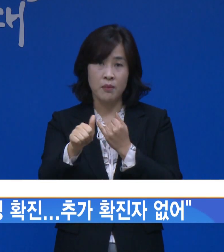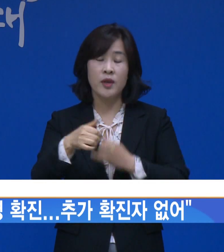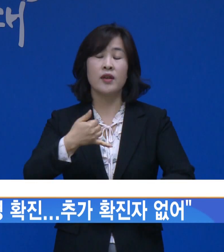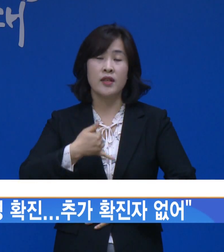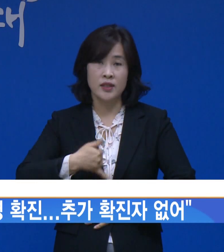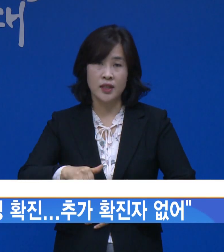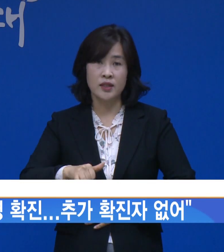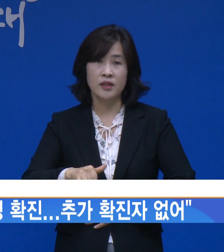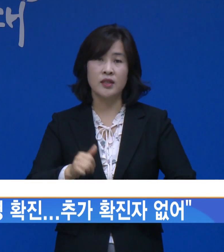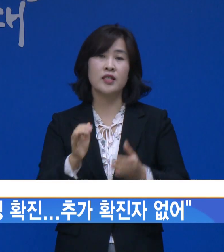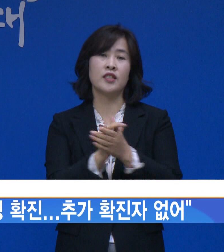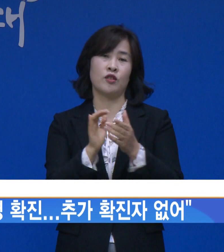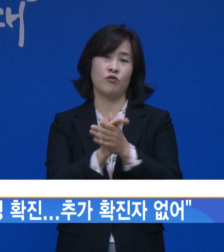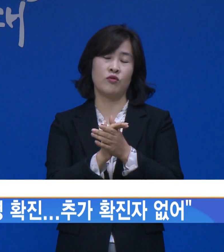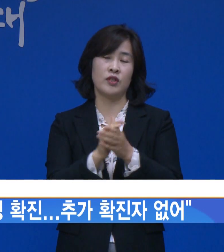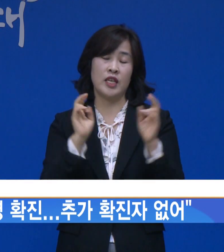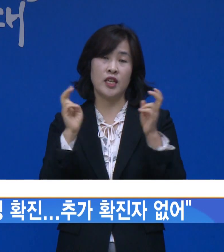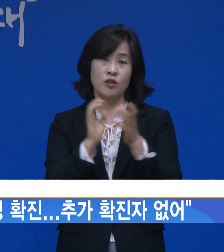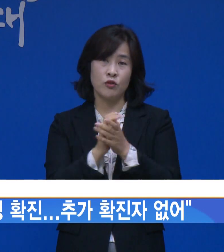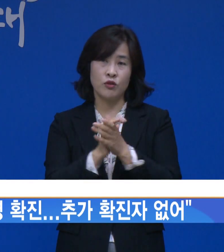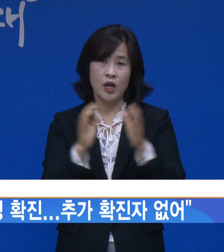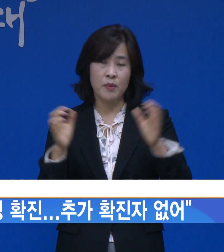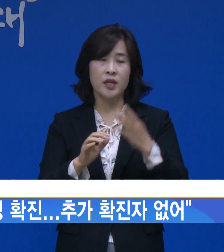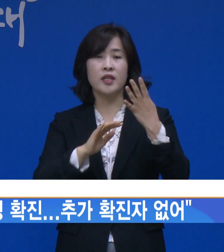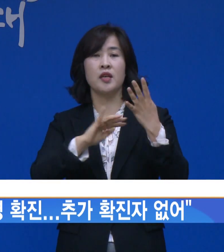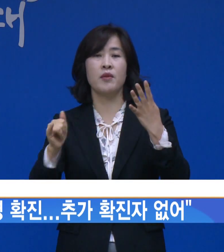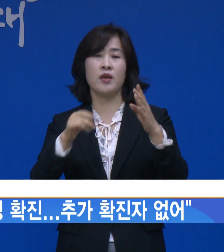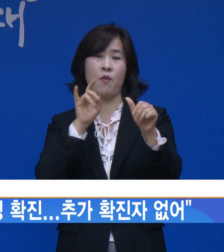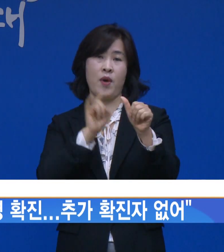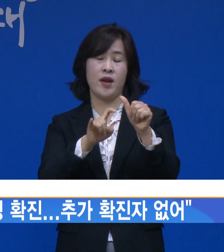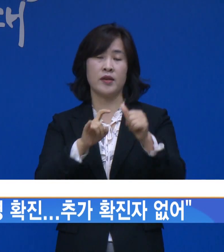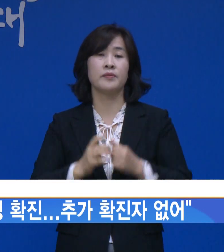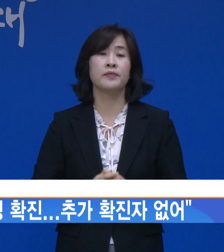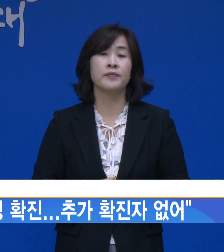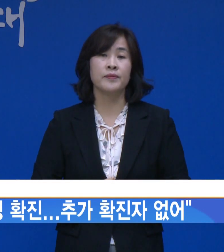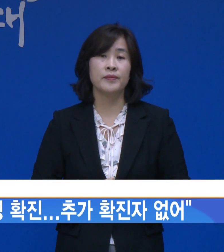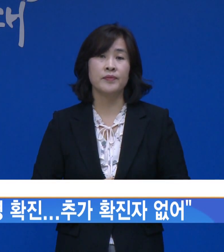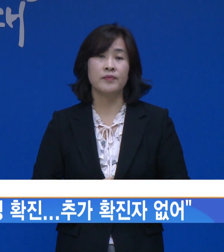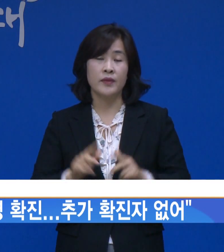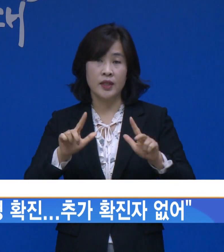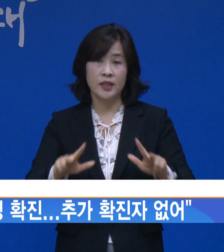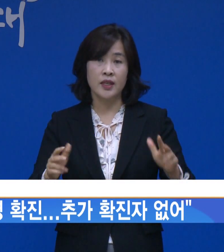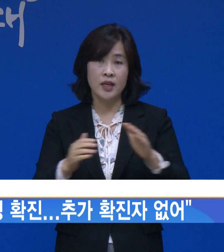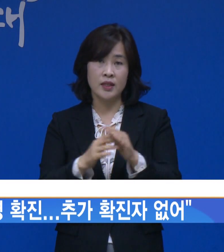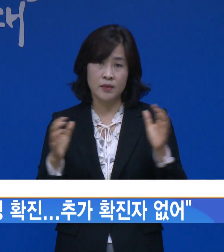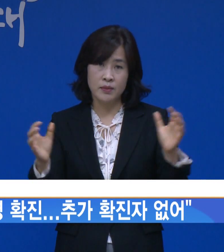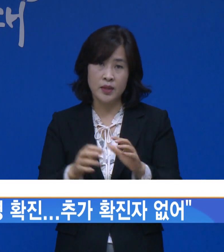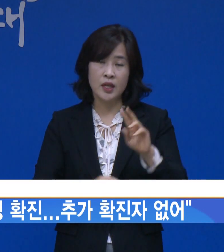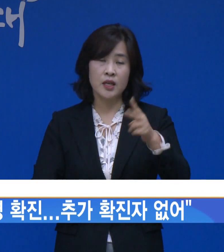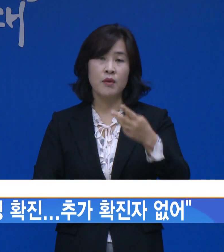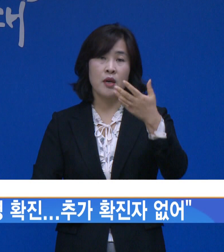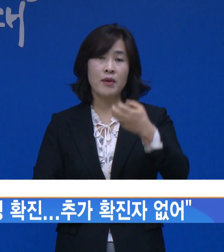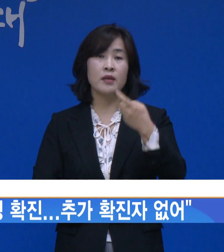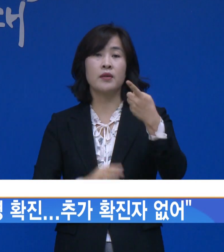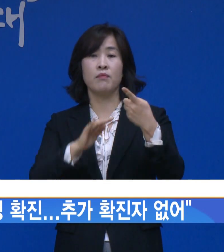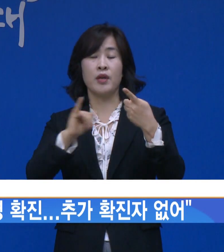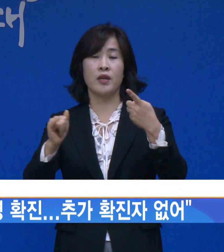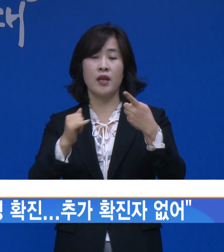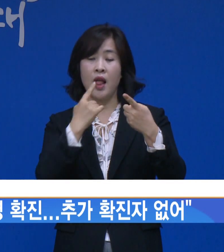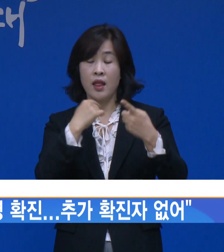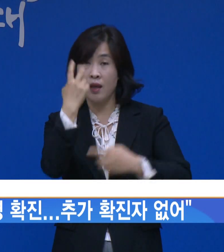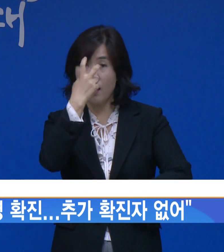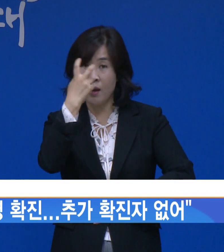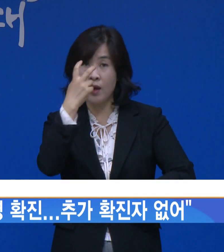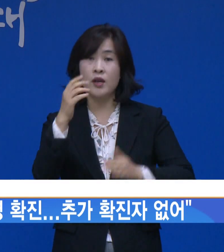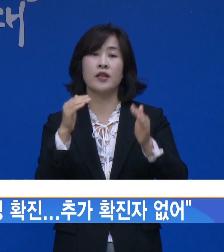자녀, 직장 동료 등 총 4명이 확진되었습니다. 지금까지 총 281명의